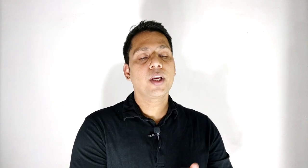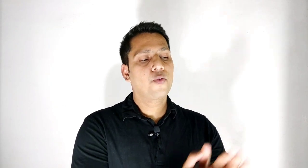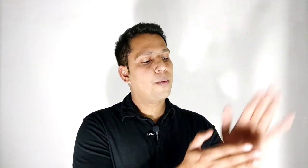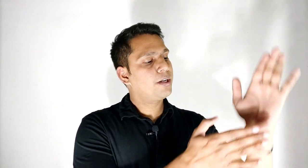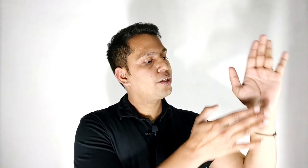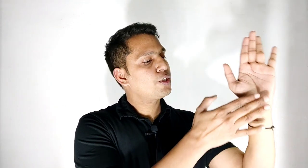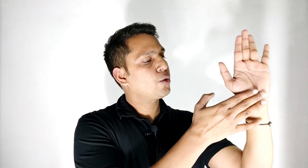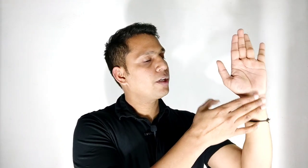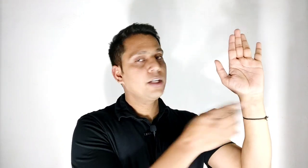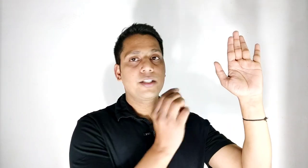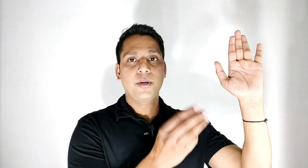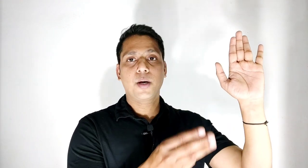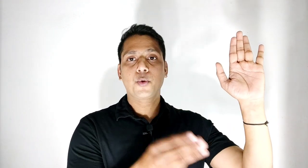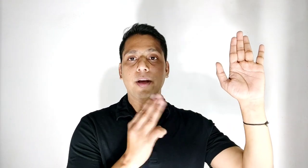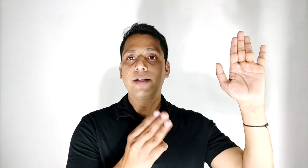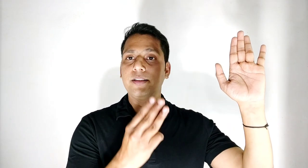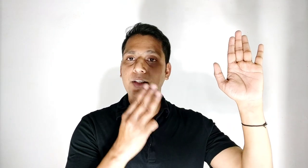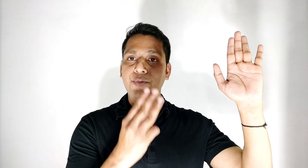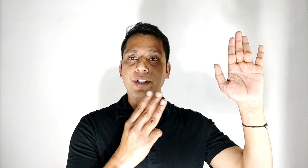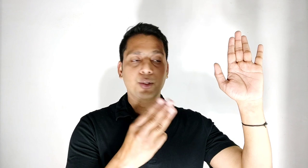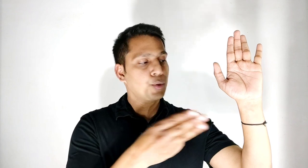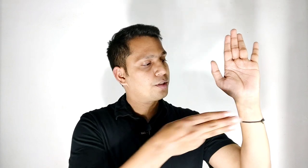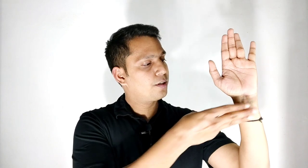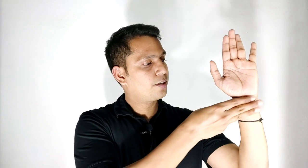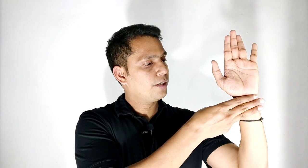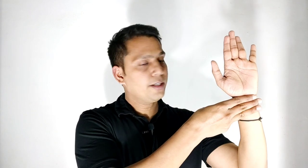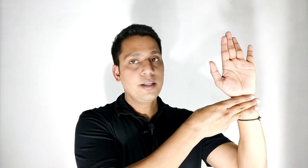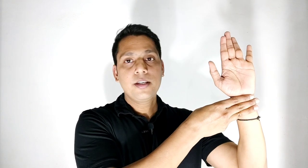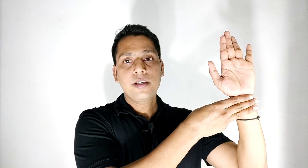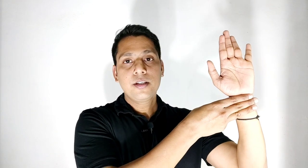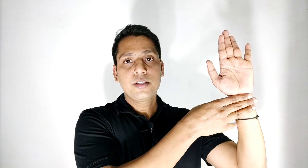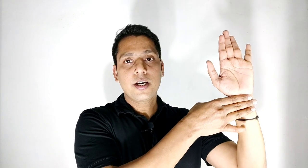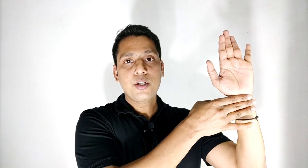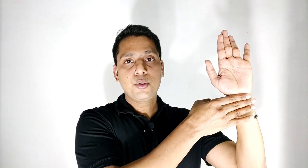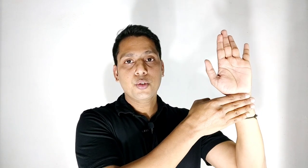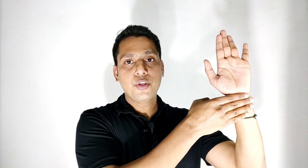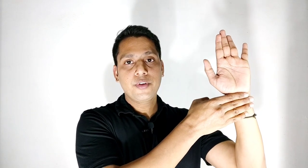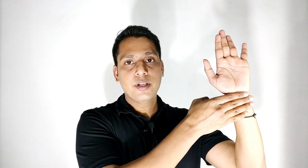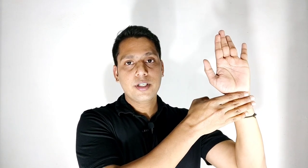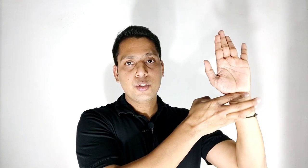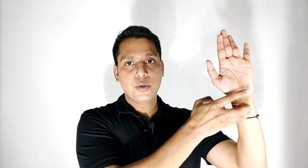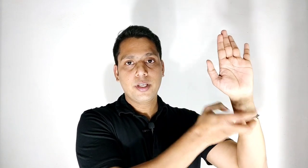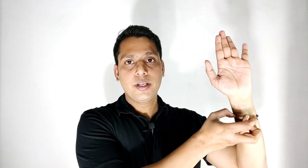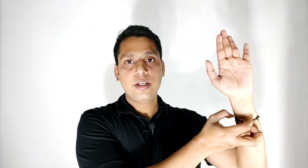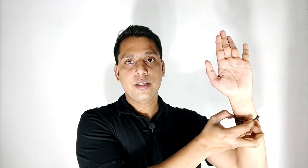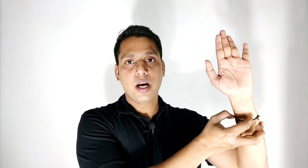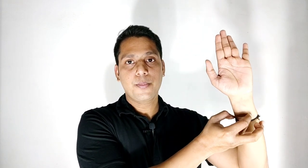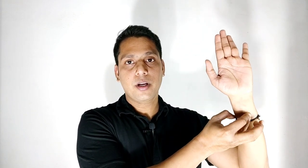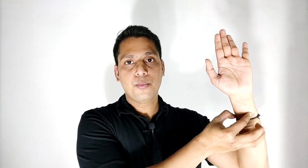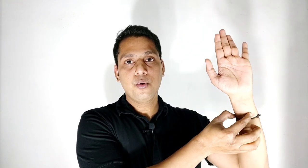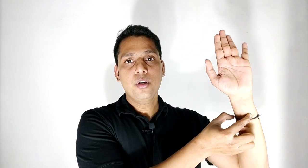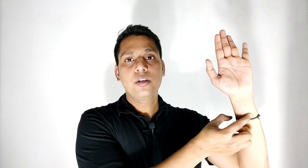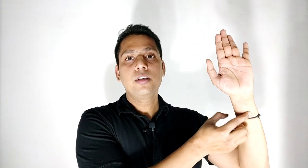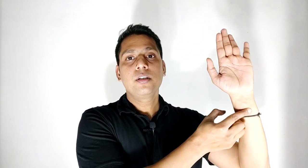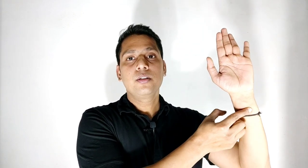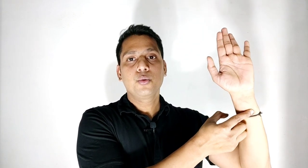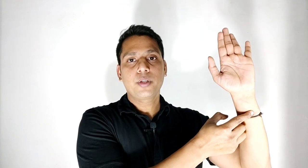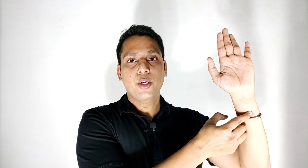हाथ हैंma तर। फिंग़र को इस तरह रखने हैं यहाँ चोथी फिंगरड़ हुरी हांपर आपको दूसरा